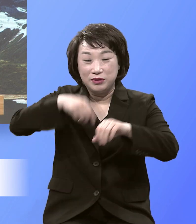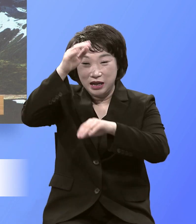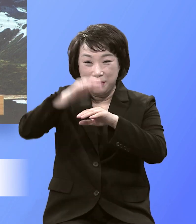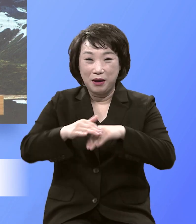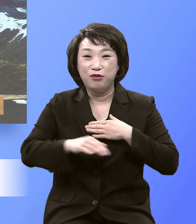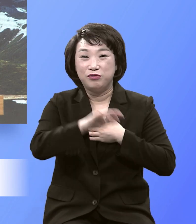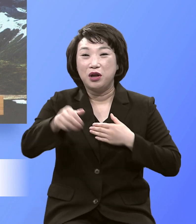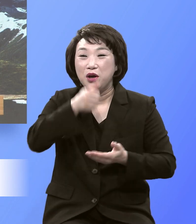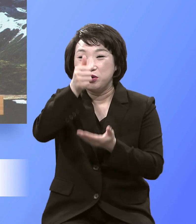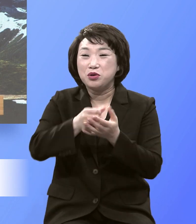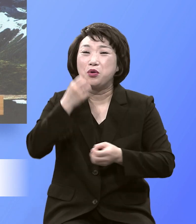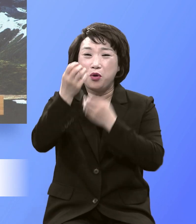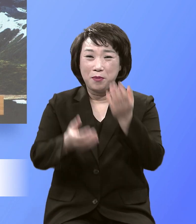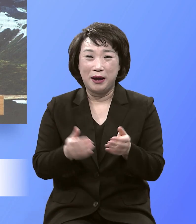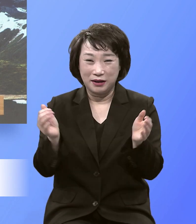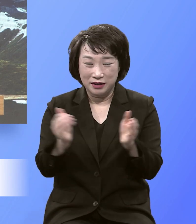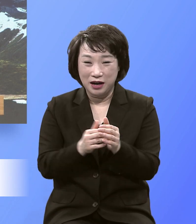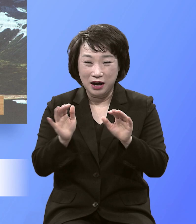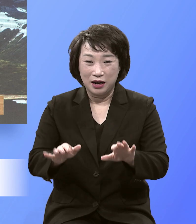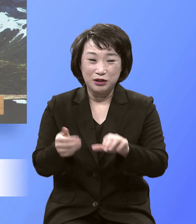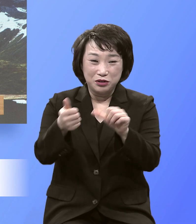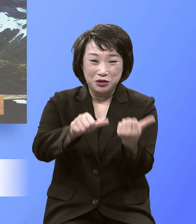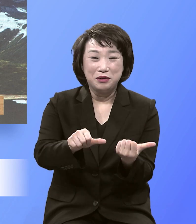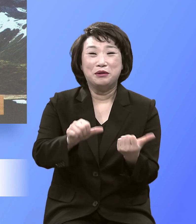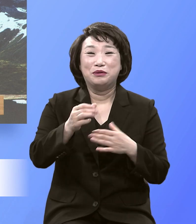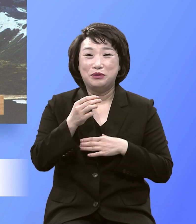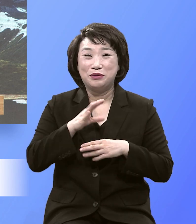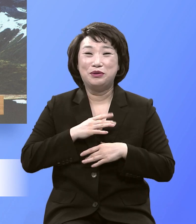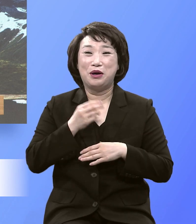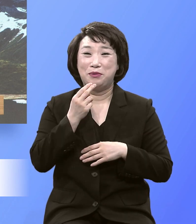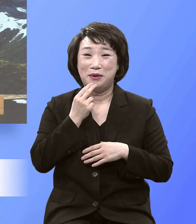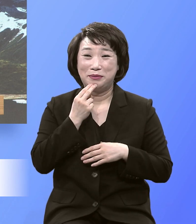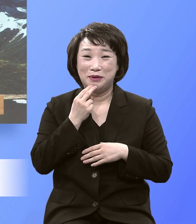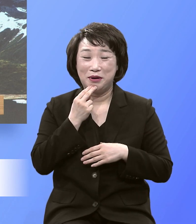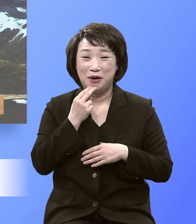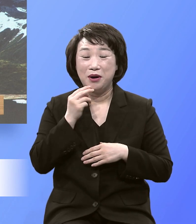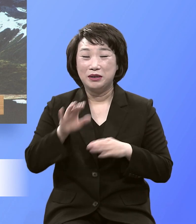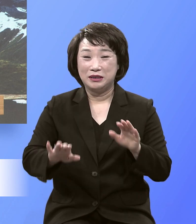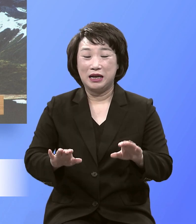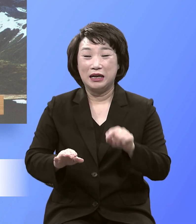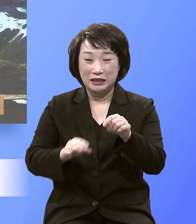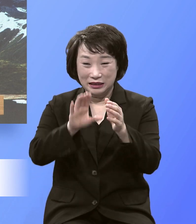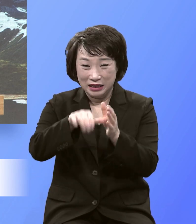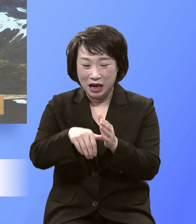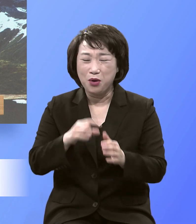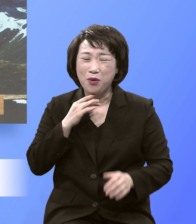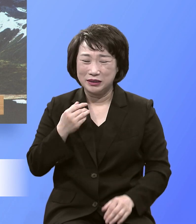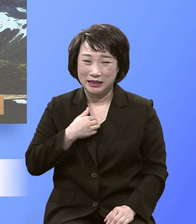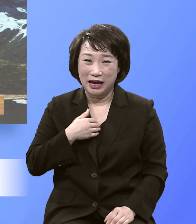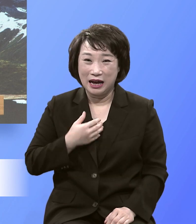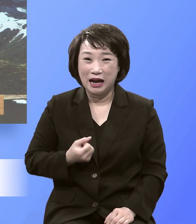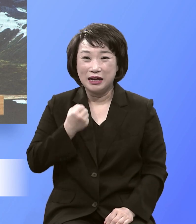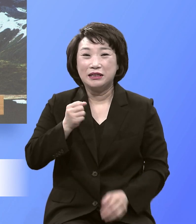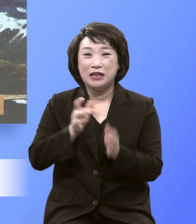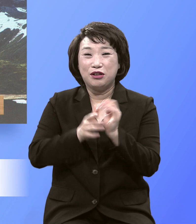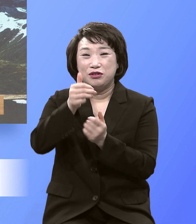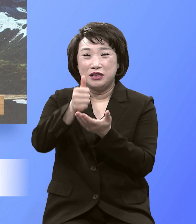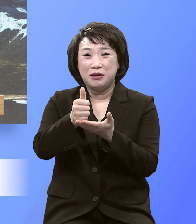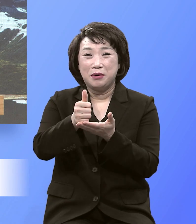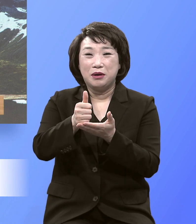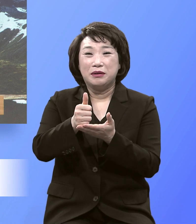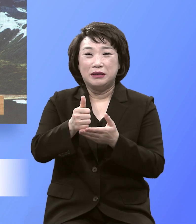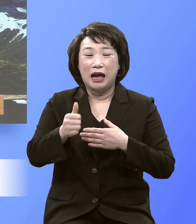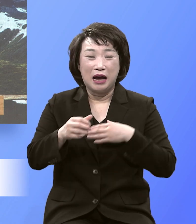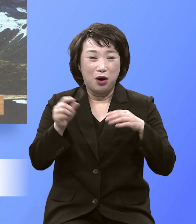죄를 털어버리고 죽음이 두렵지 아니하며 이 시간만은 오직 내가 가진 예수를 어디